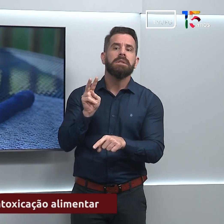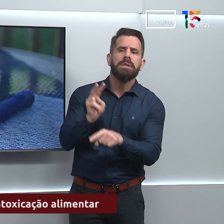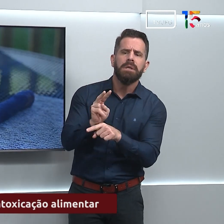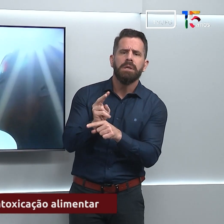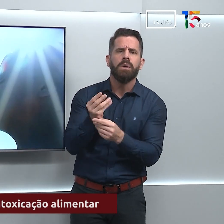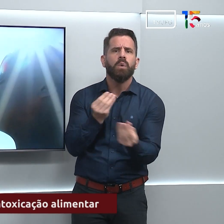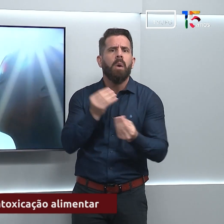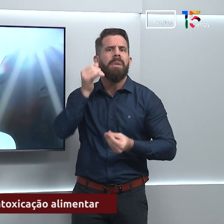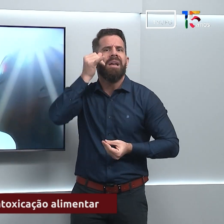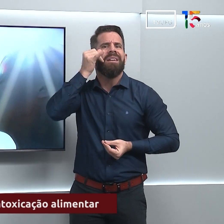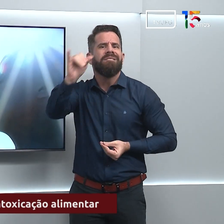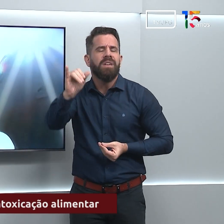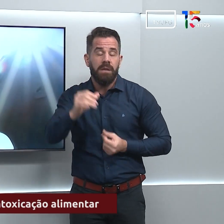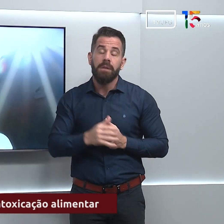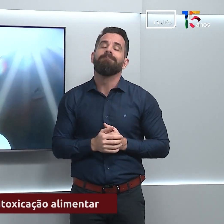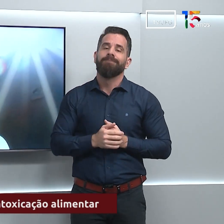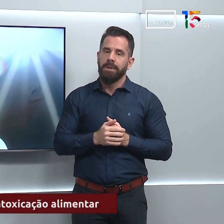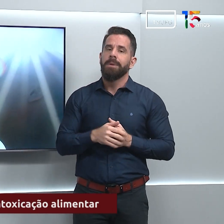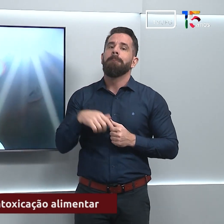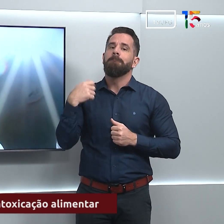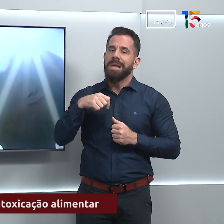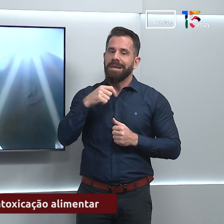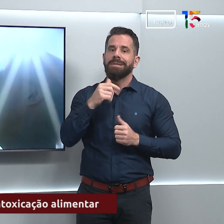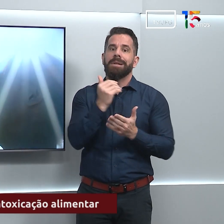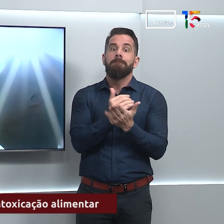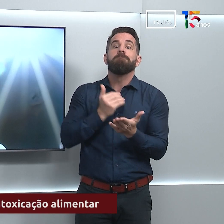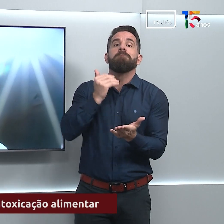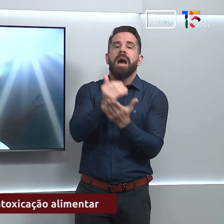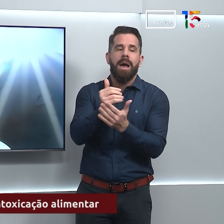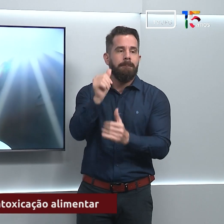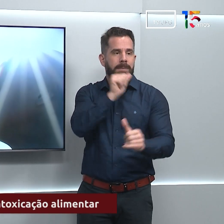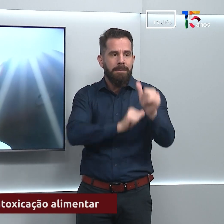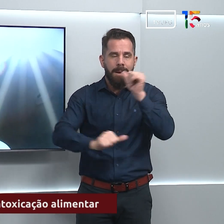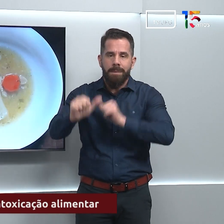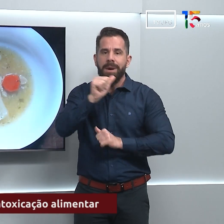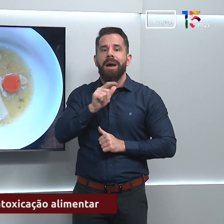alimentar, médicos recomendam reforçar a hidratação, se